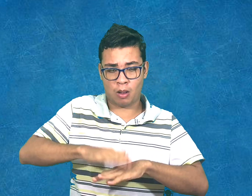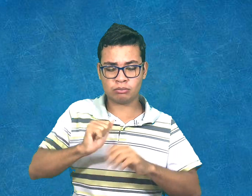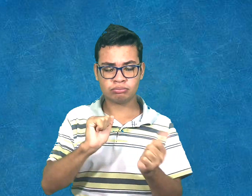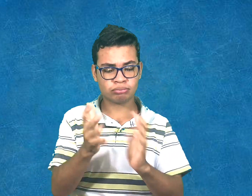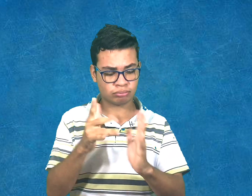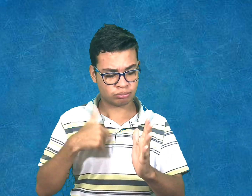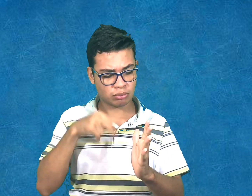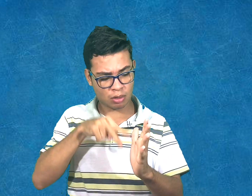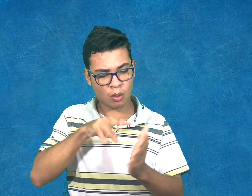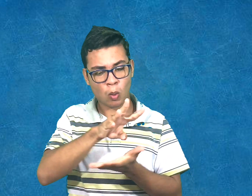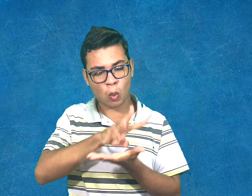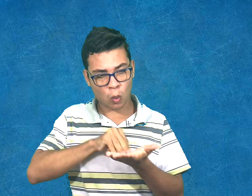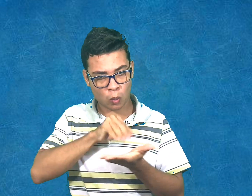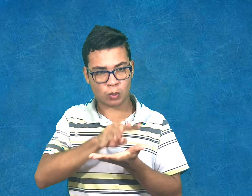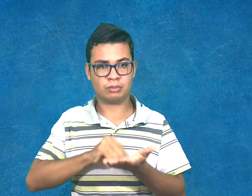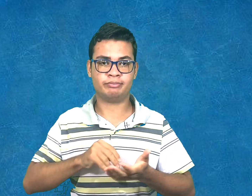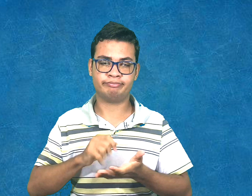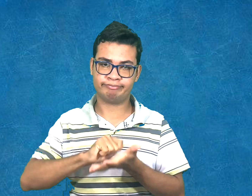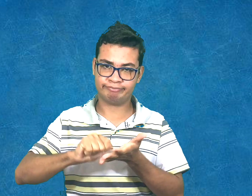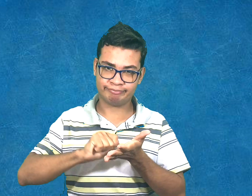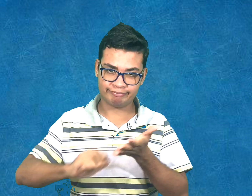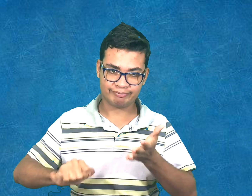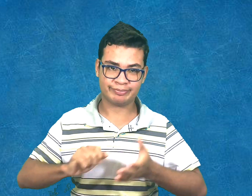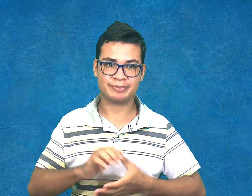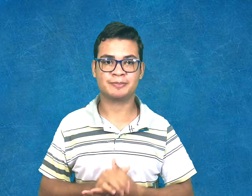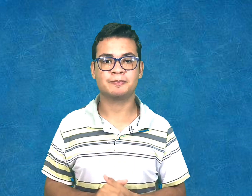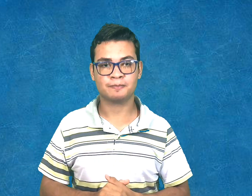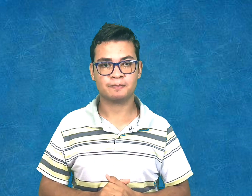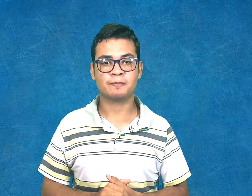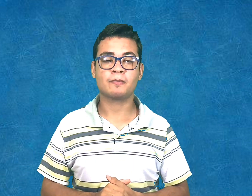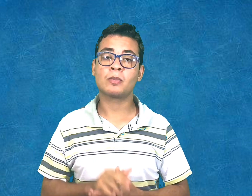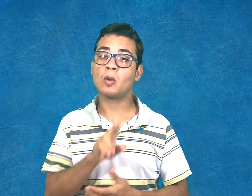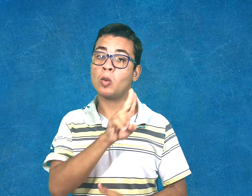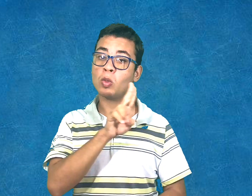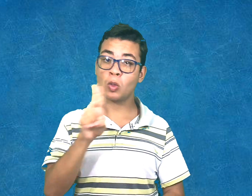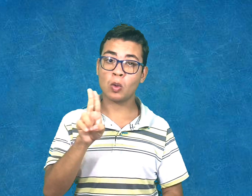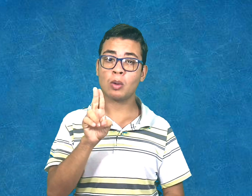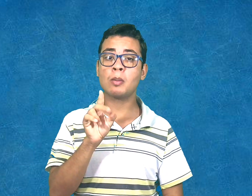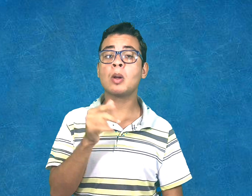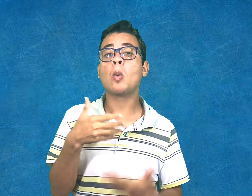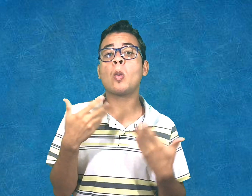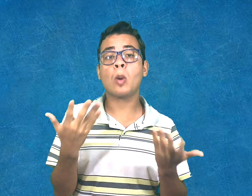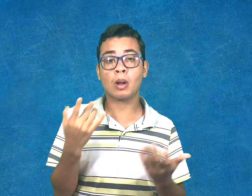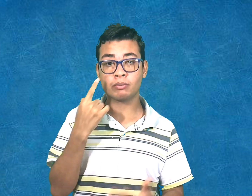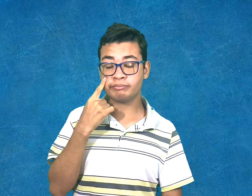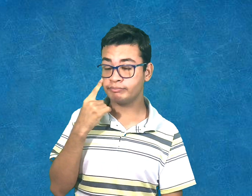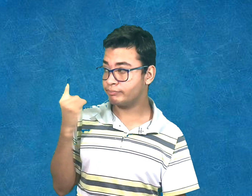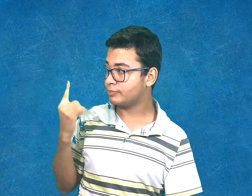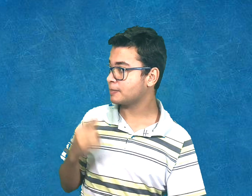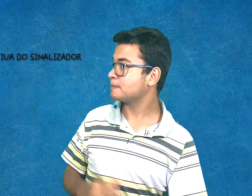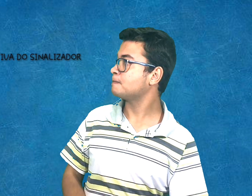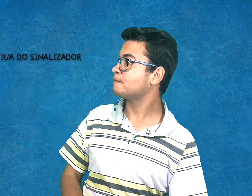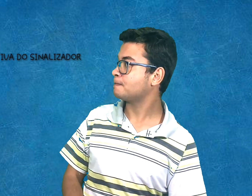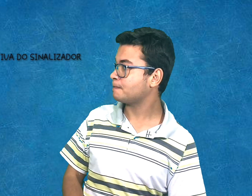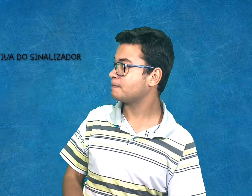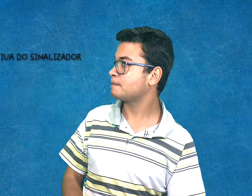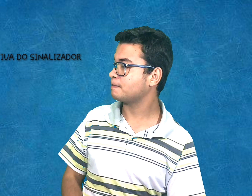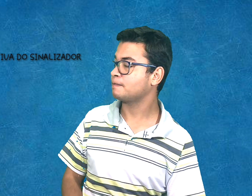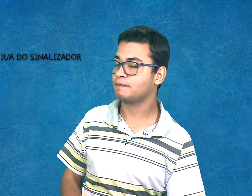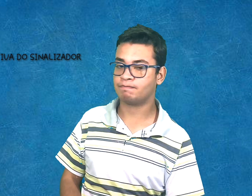outra pessoa e copiando aqueles sinais, é você se vendo sinalizando. Então, o nome disso é perspectiva do